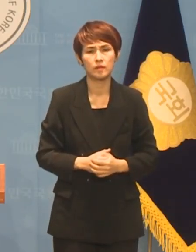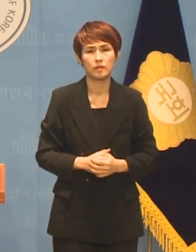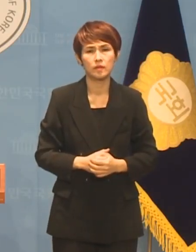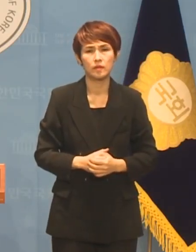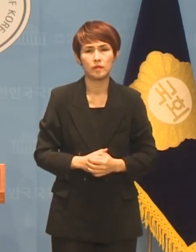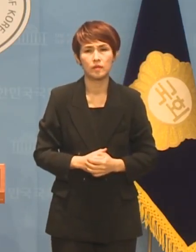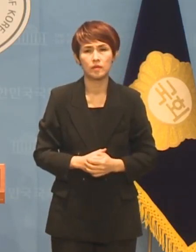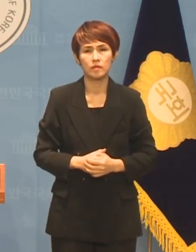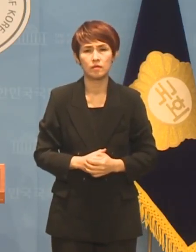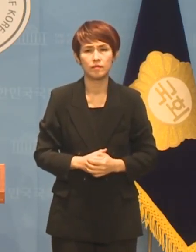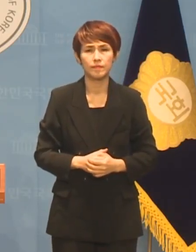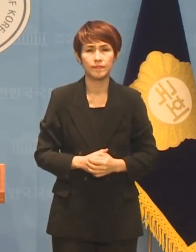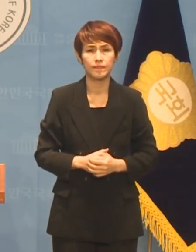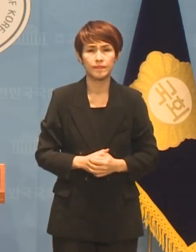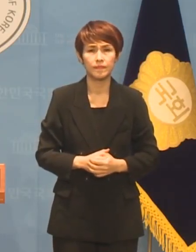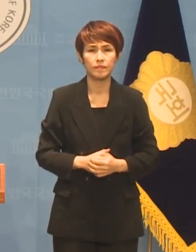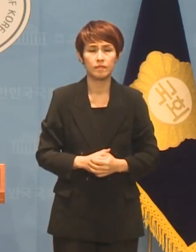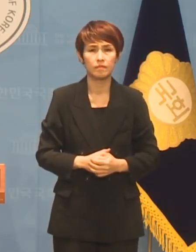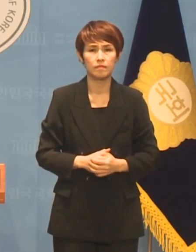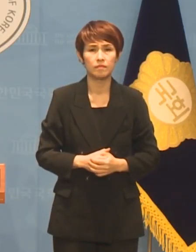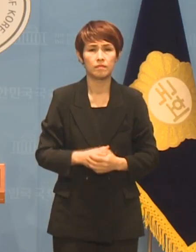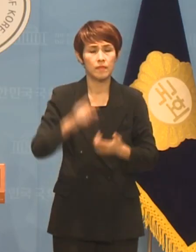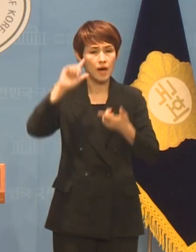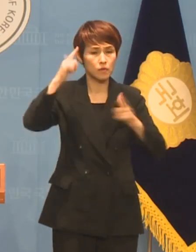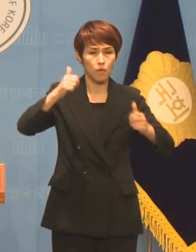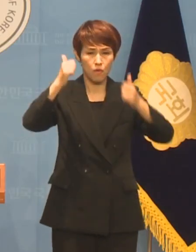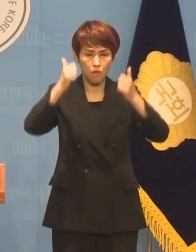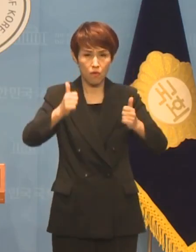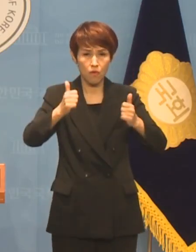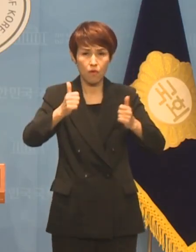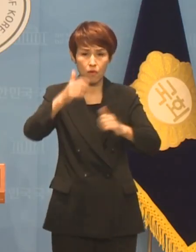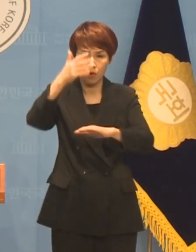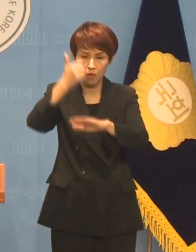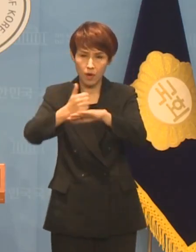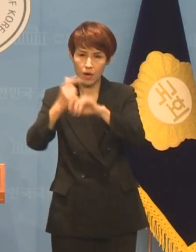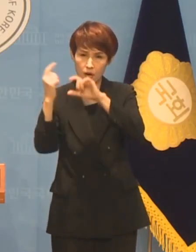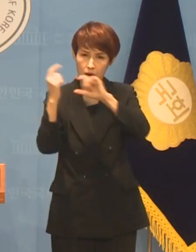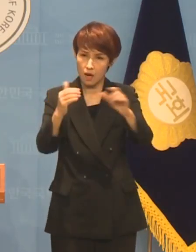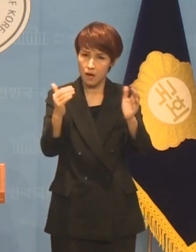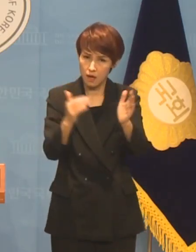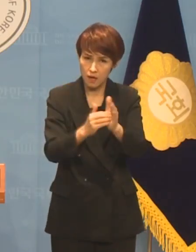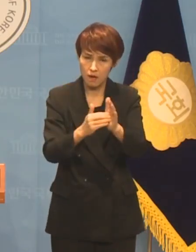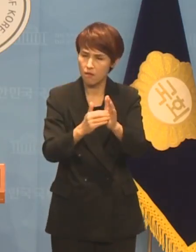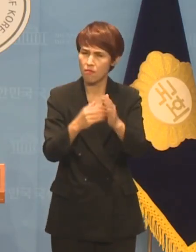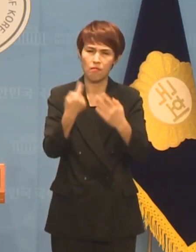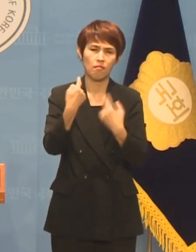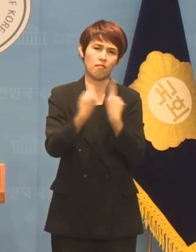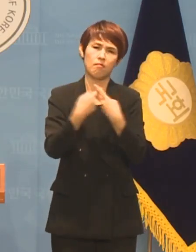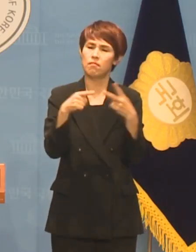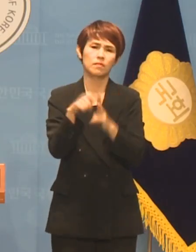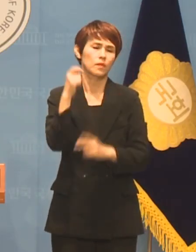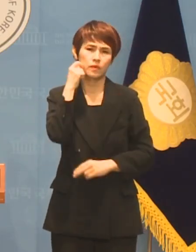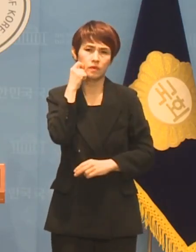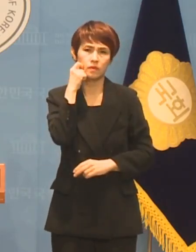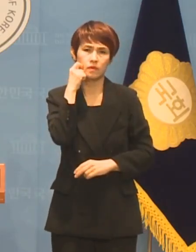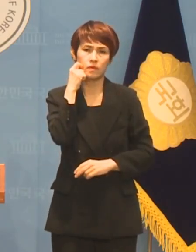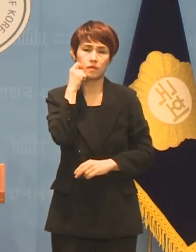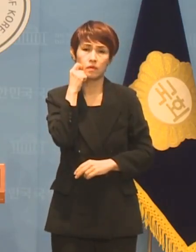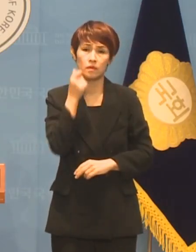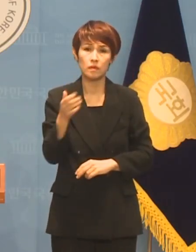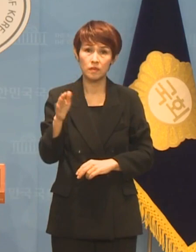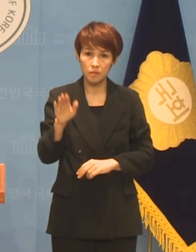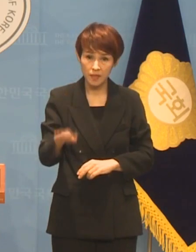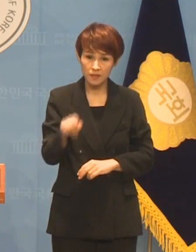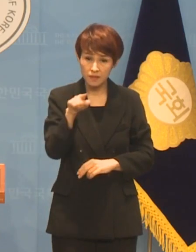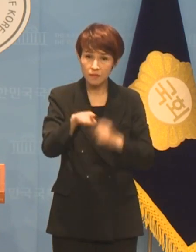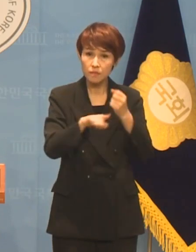비록 도무지 납득할 수 없는 항소심 결과가 나오기는 했지만 그것이 곧